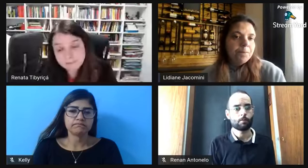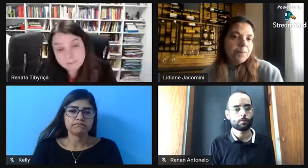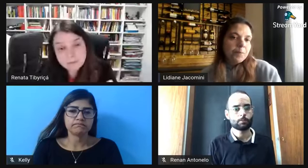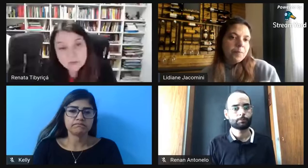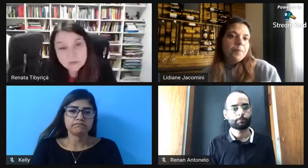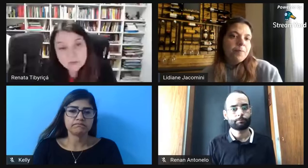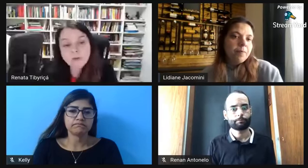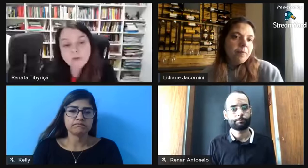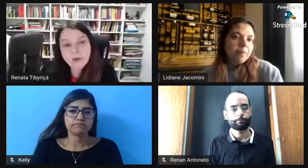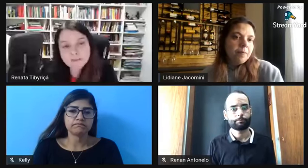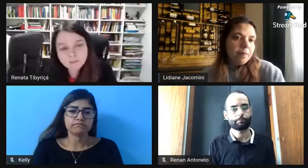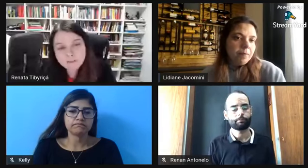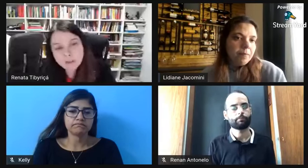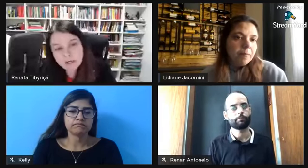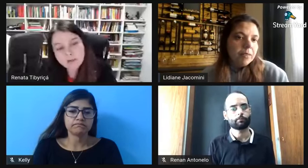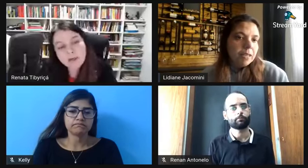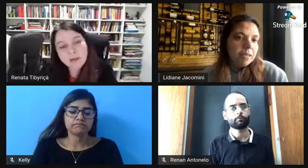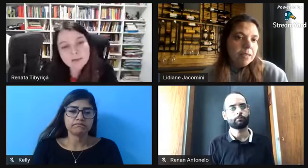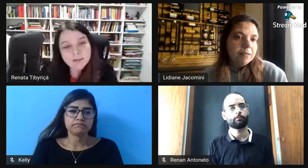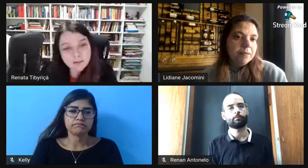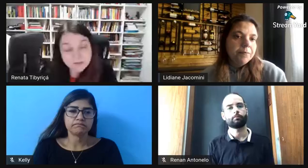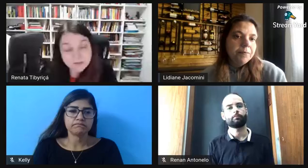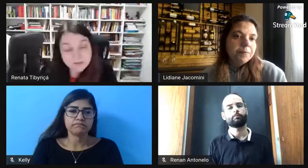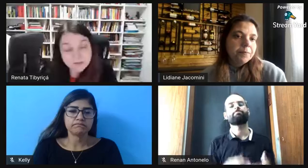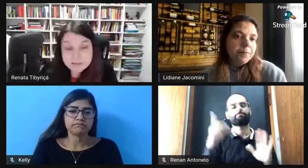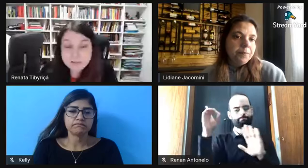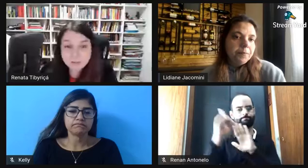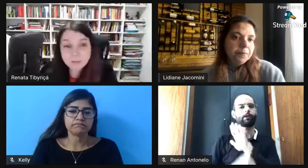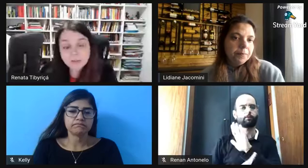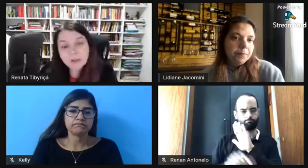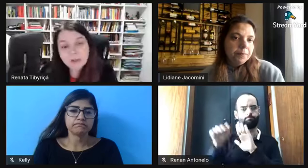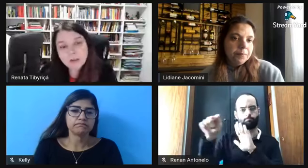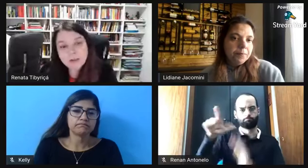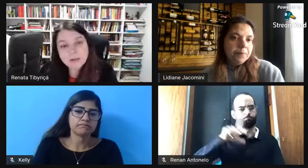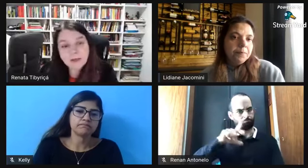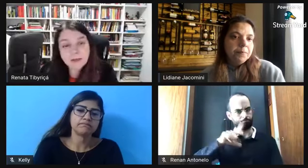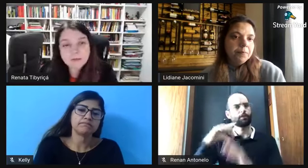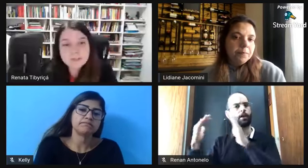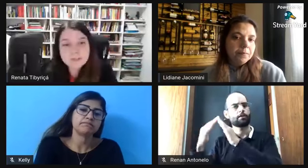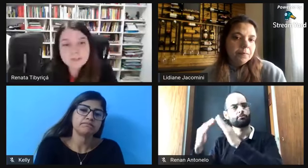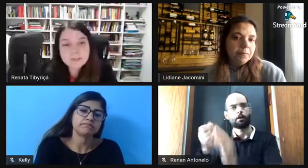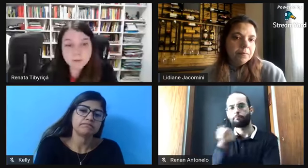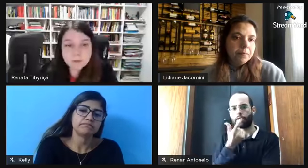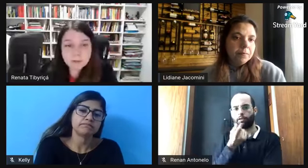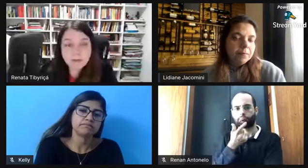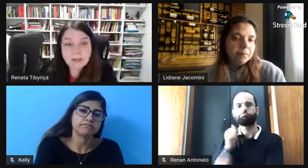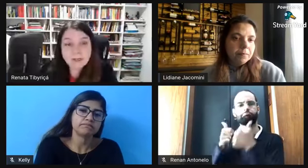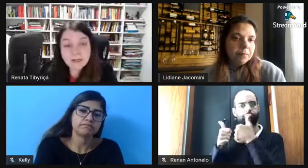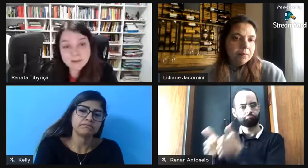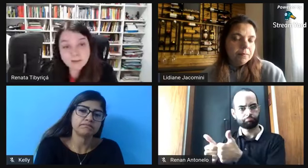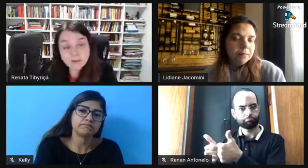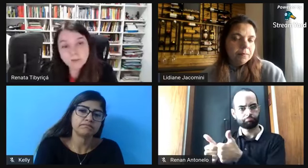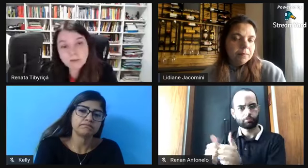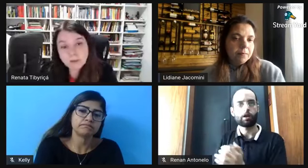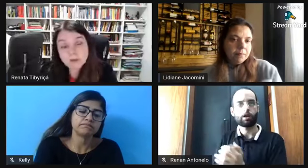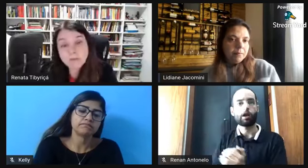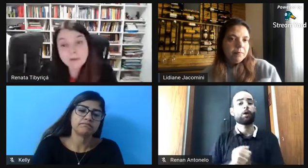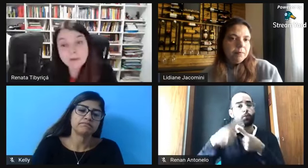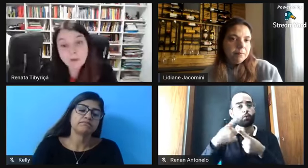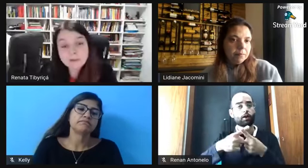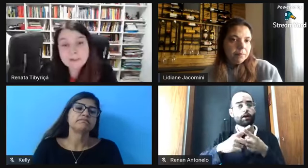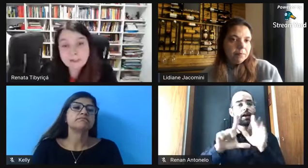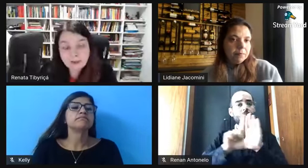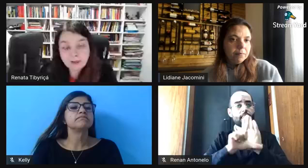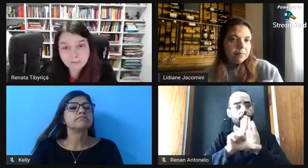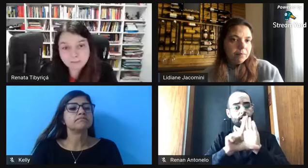Então, quer dizer, direito a ser medicado em casa, ele tem sim, porque a Lei Brasileira de Inclusão, ela garante o